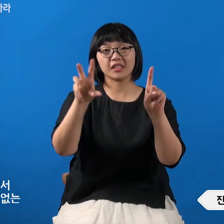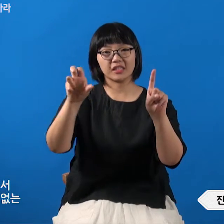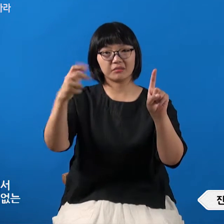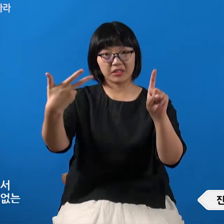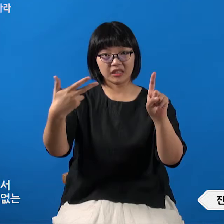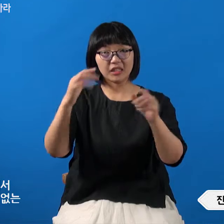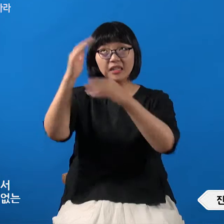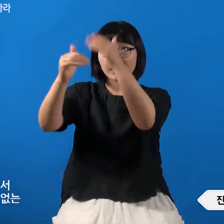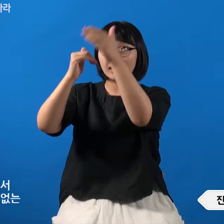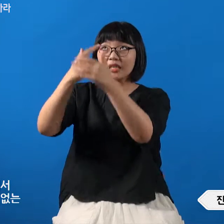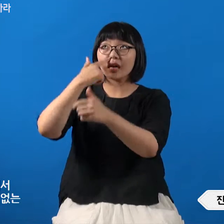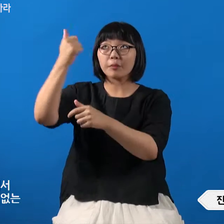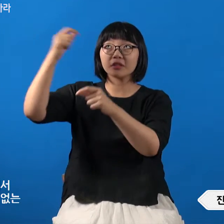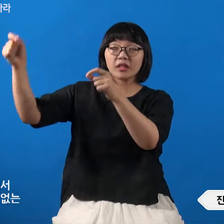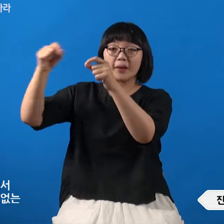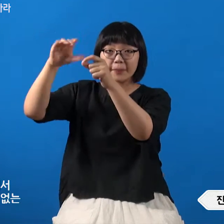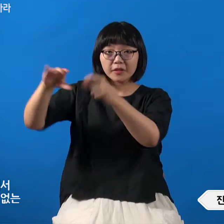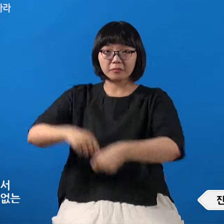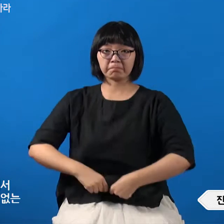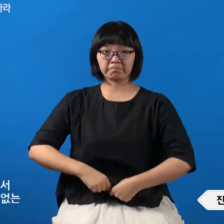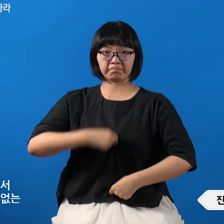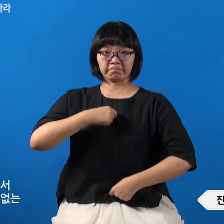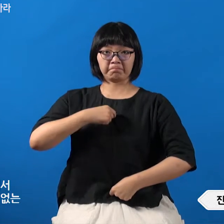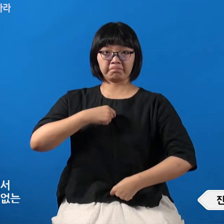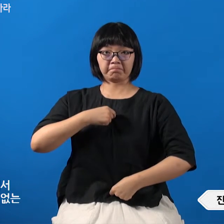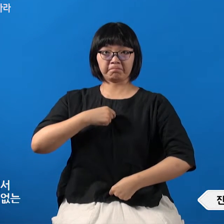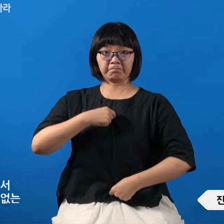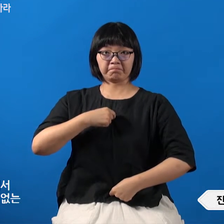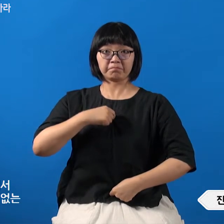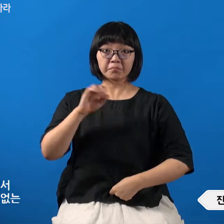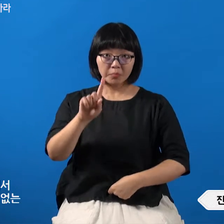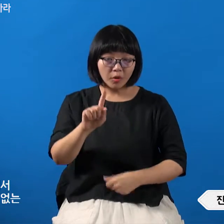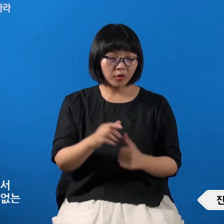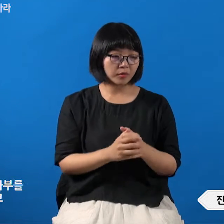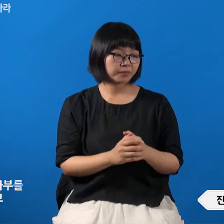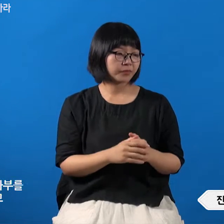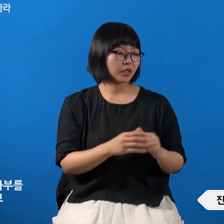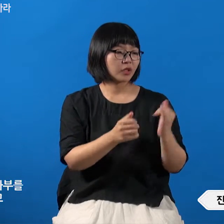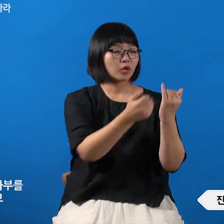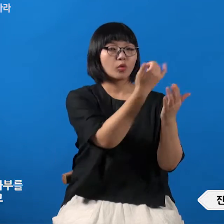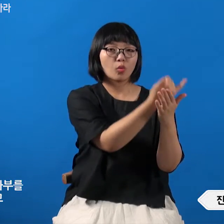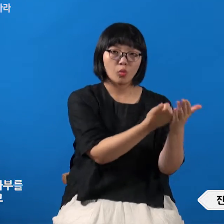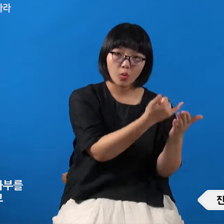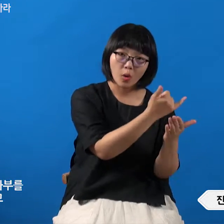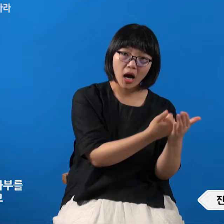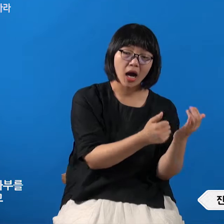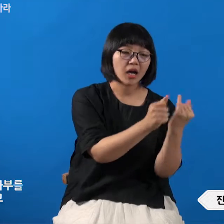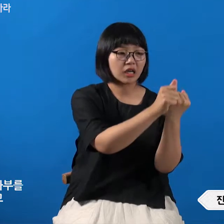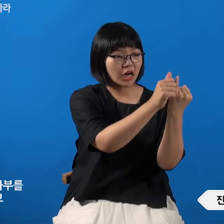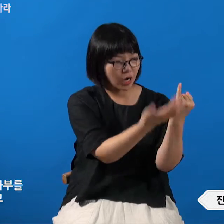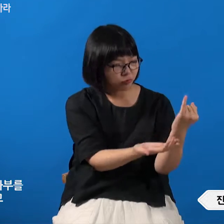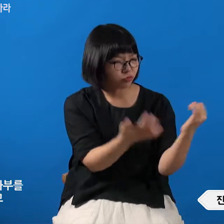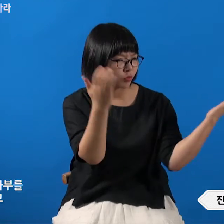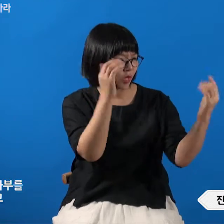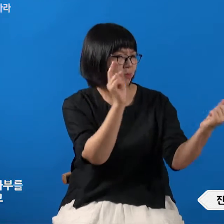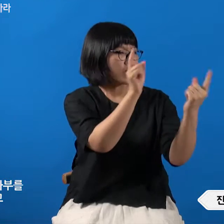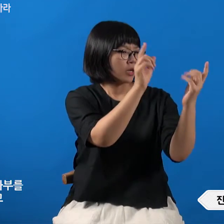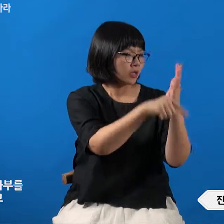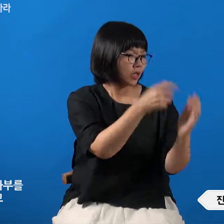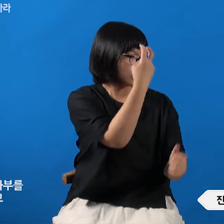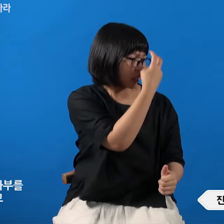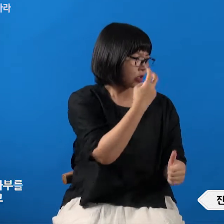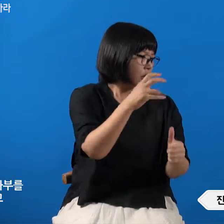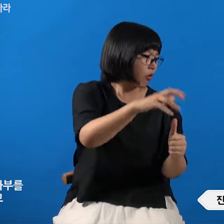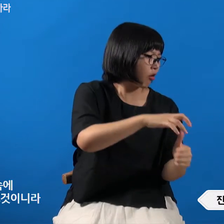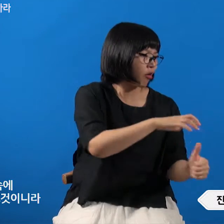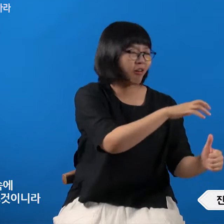정결하고 더러움이 없는 경건은 곧 고아와 과부를 그 환난 중에 돌보고 또 자기를 지켜 새 속에 물들지